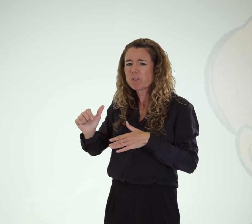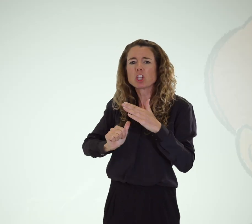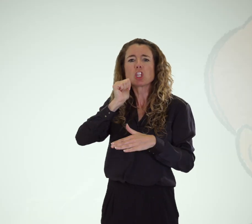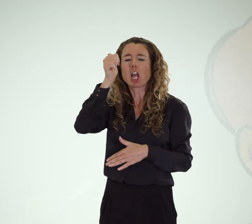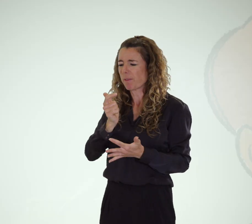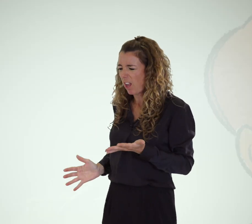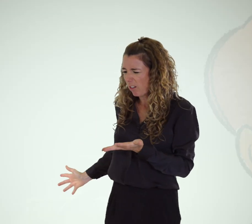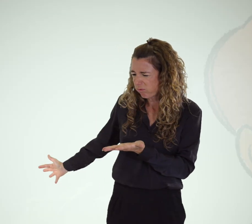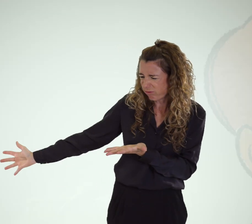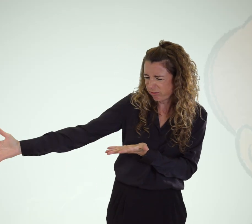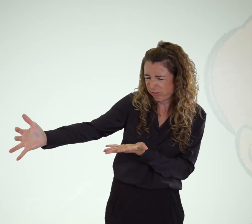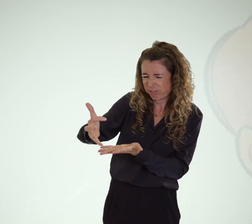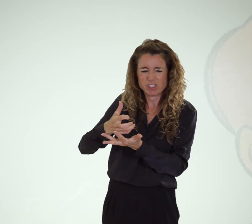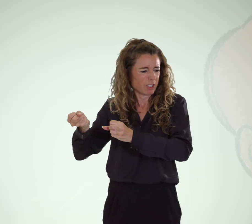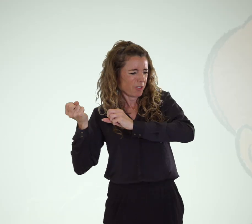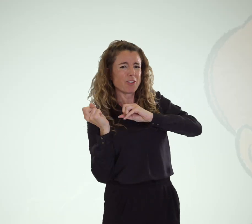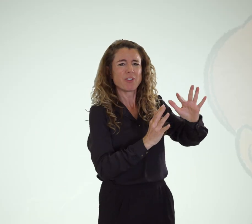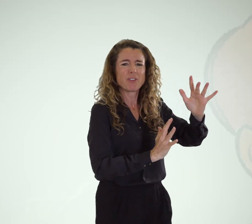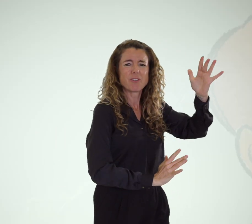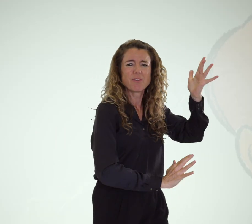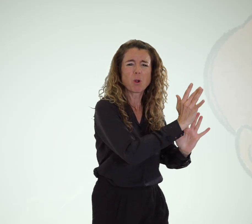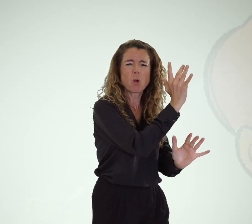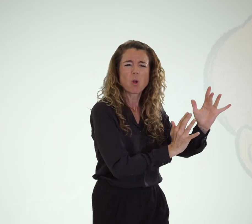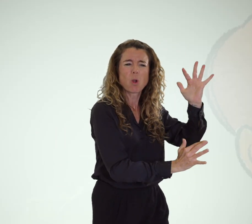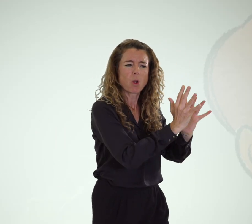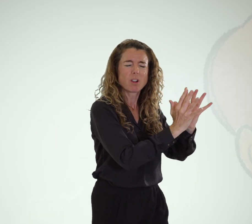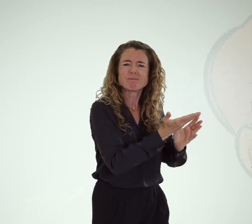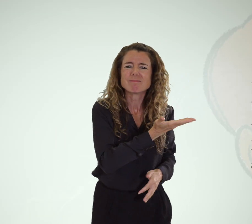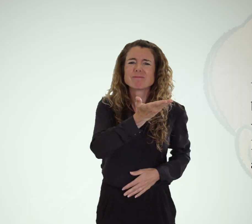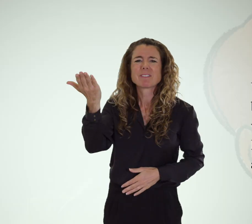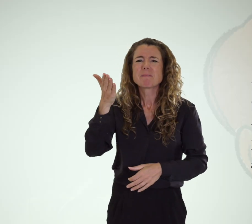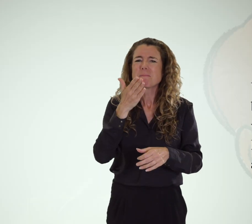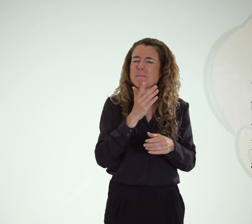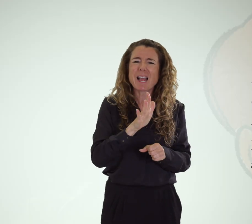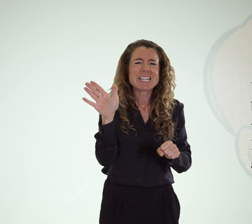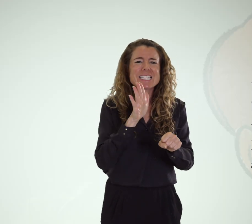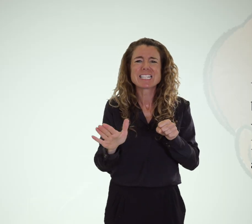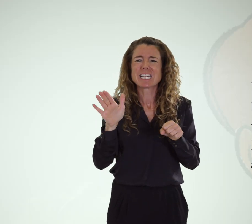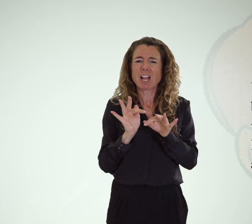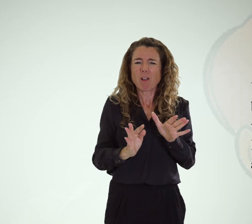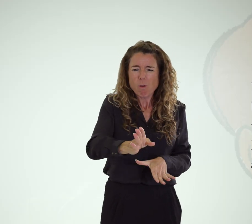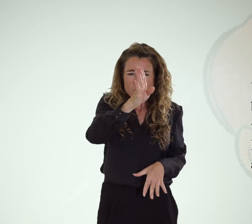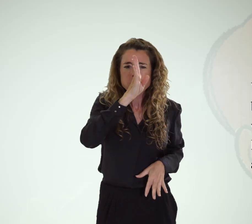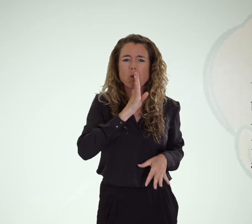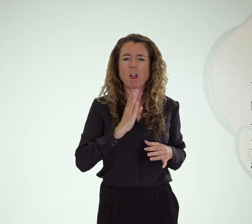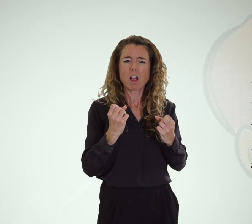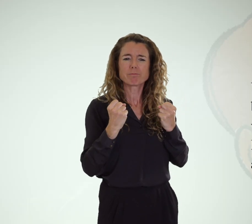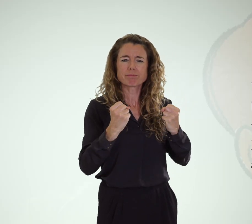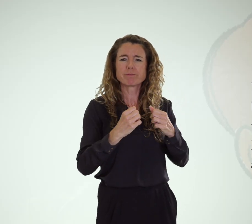pourtant, Dieu l'habille de vêtements magnifiques. Vous qui n'avez pas beaucoup de foi, vous pouvez